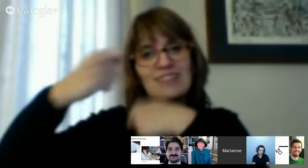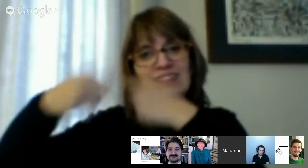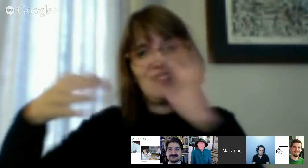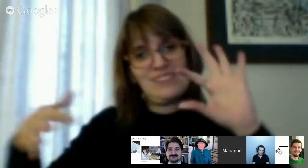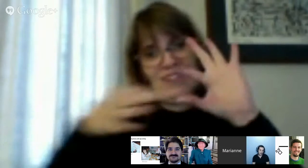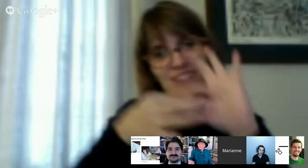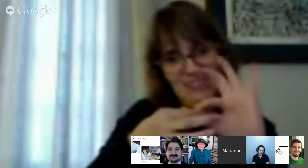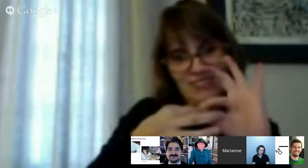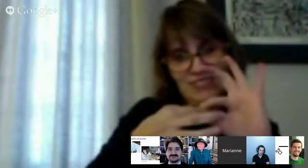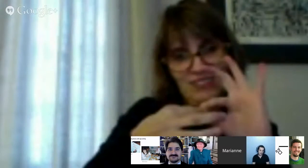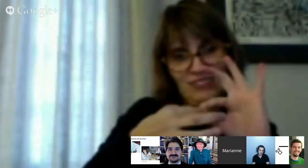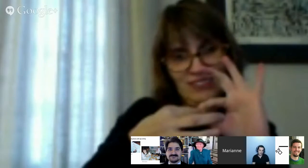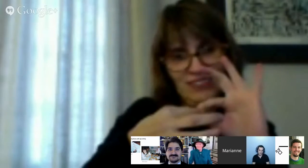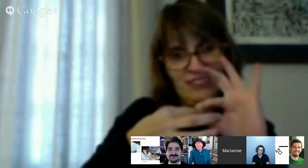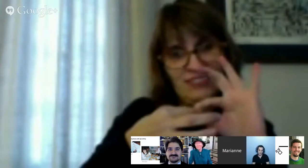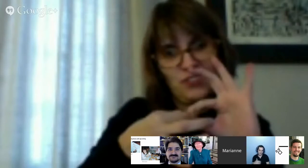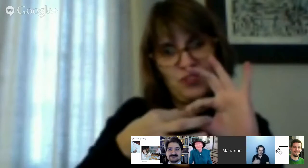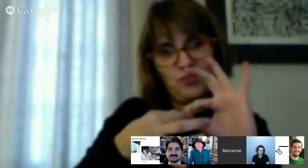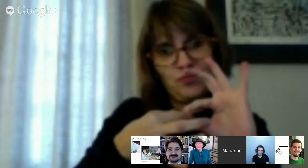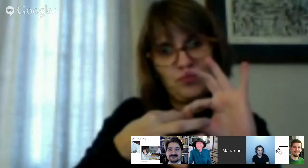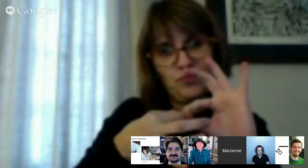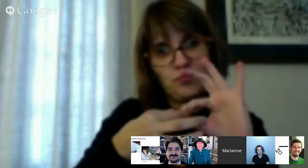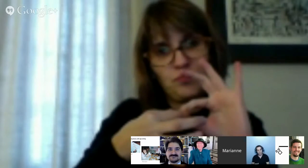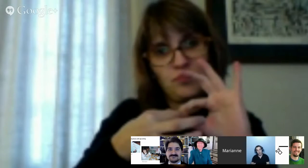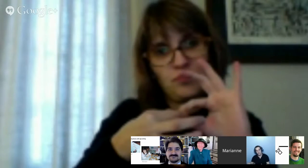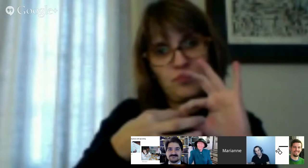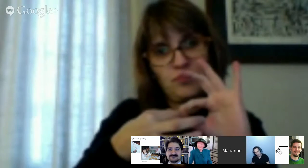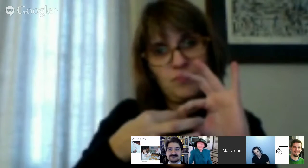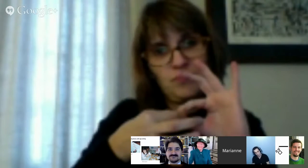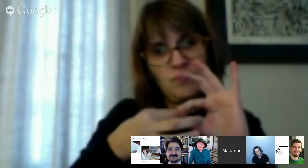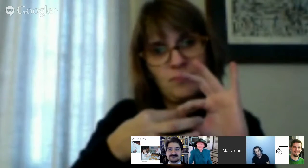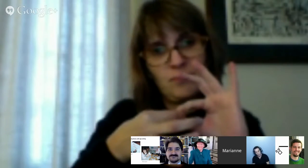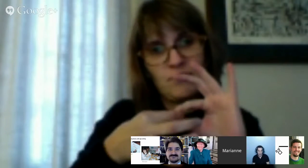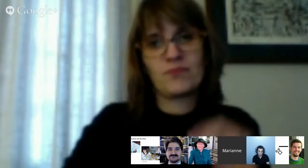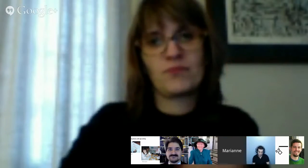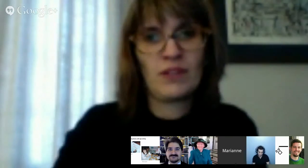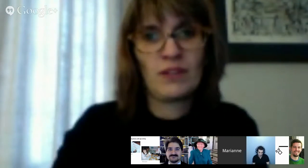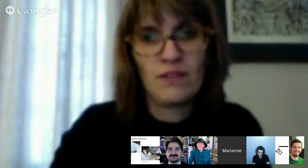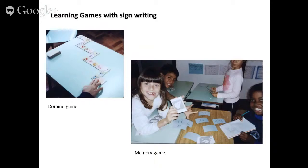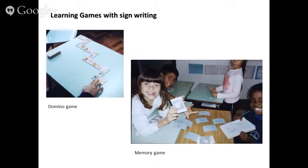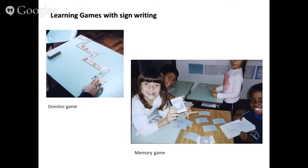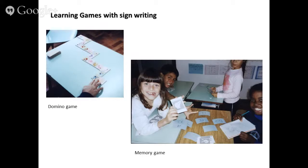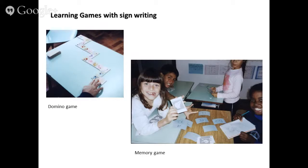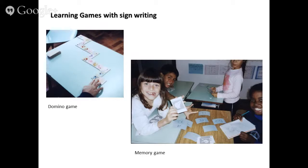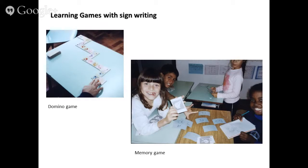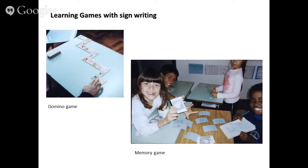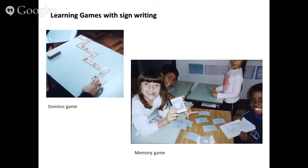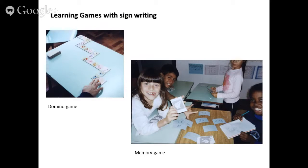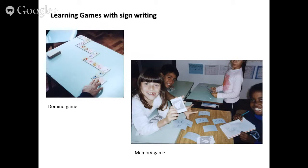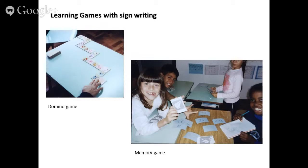Então, isso trazia também um novo vocabulário para as crianças.